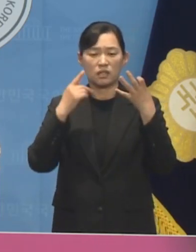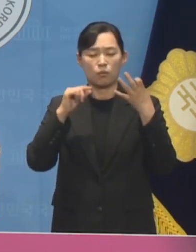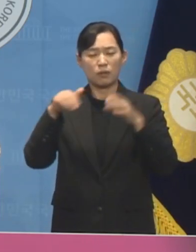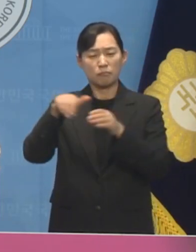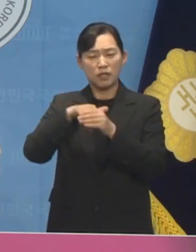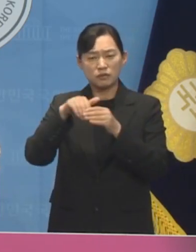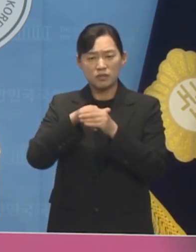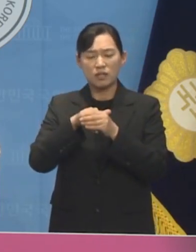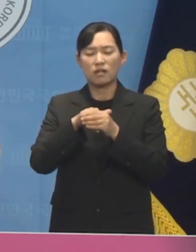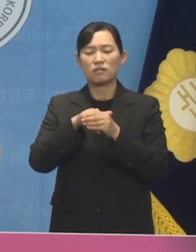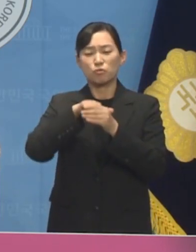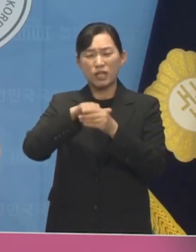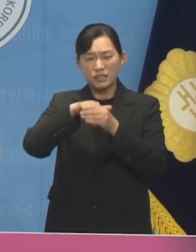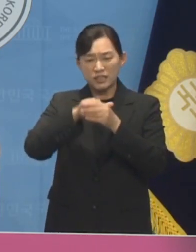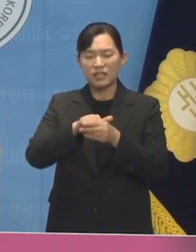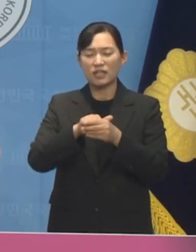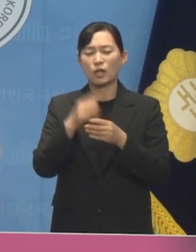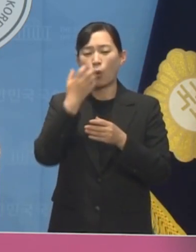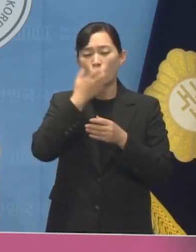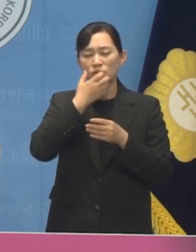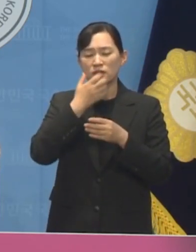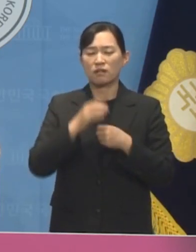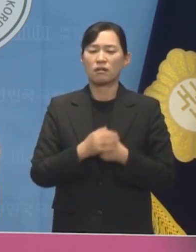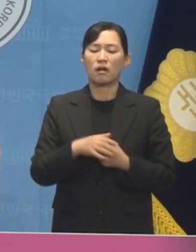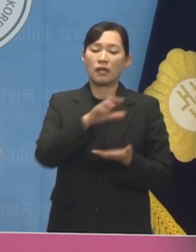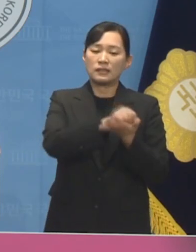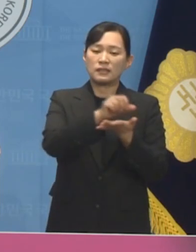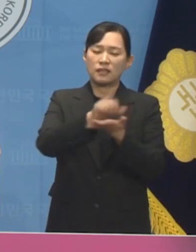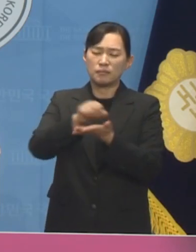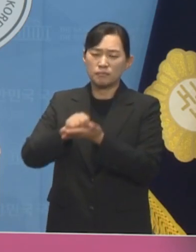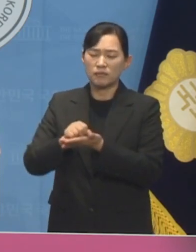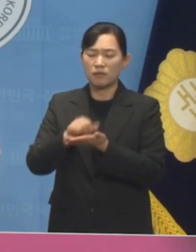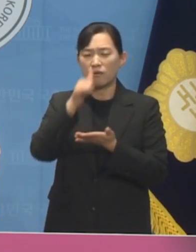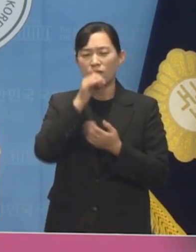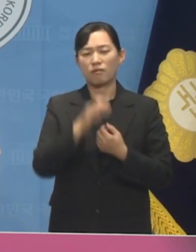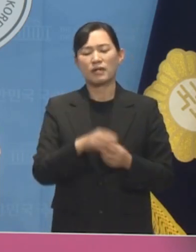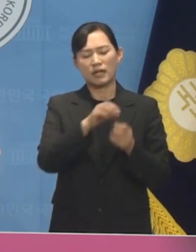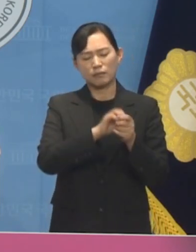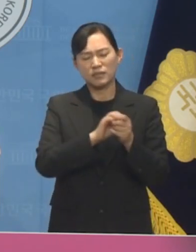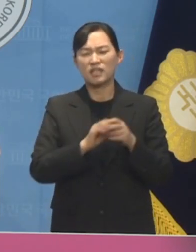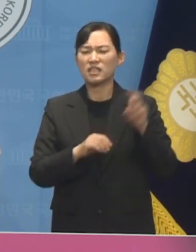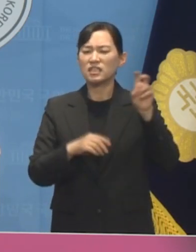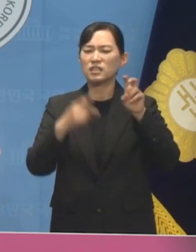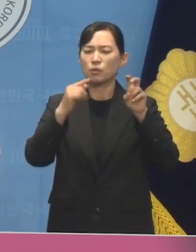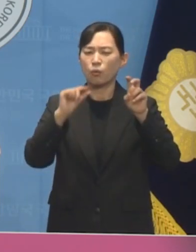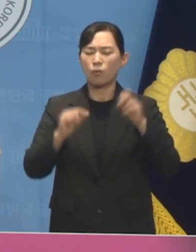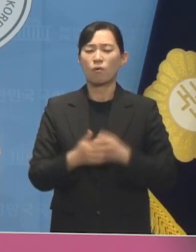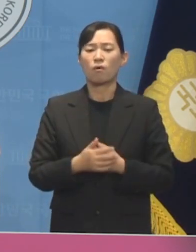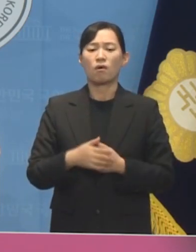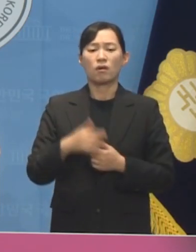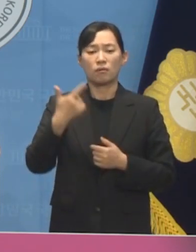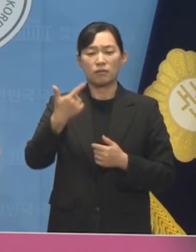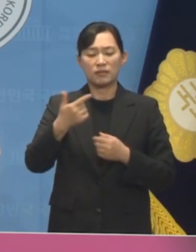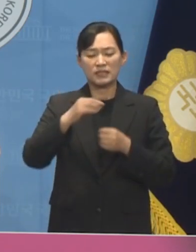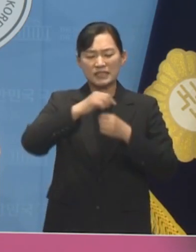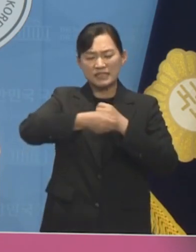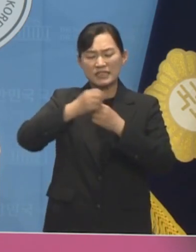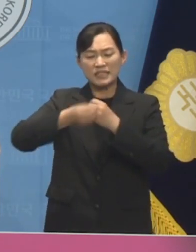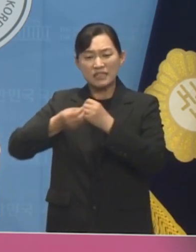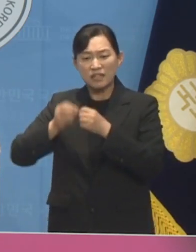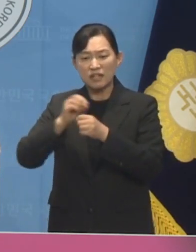고추장과 15리터의 간장은 한 손으로 들어 양념을 합니다. 감자 20kg 6박스씩 탈피기로 탈피하여 눈을